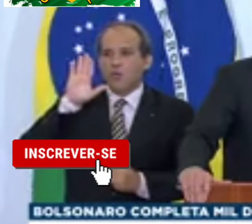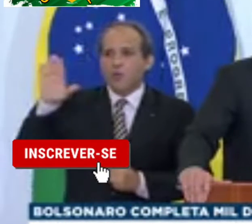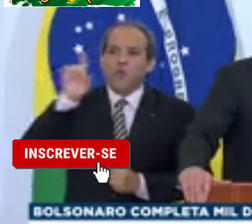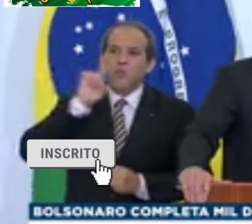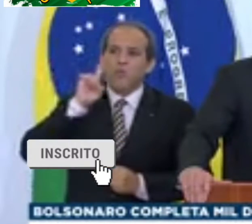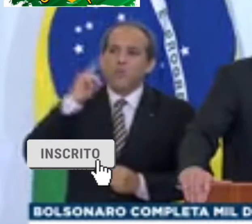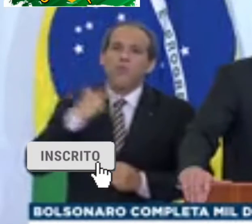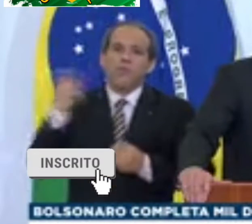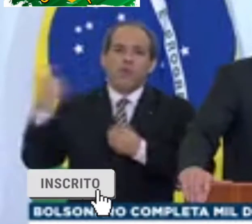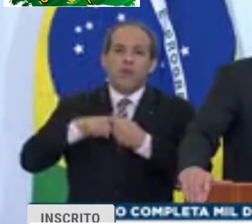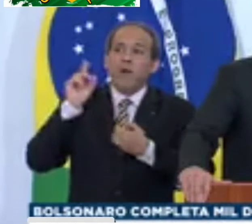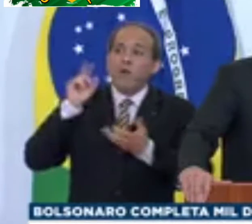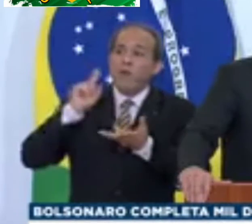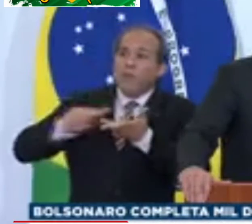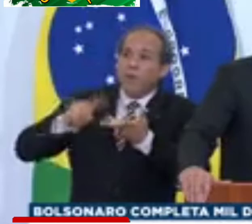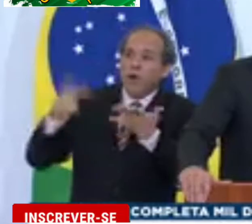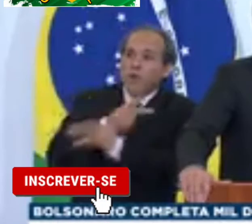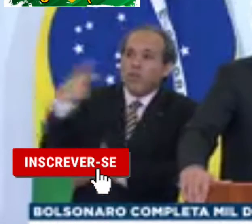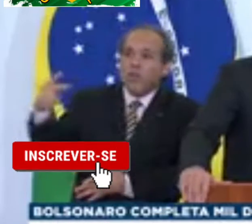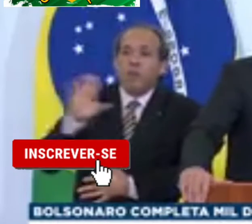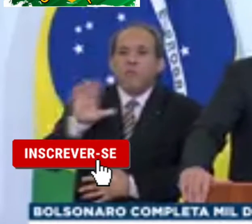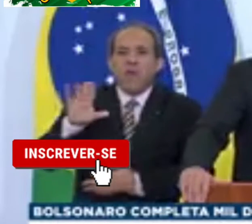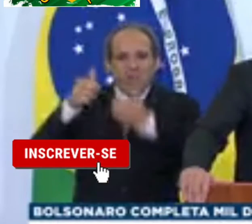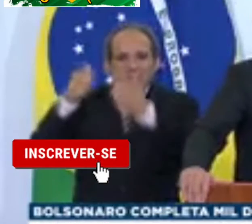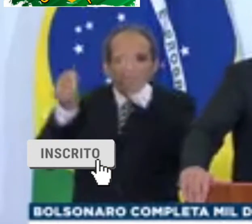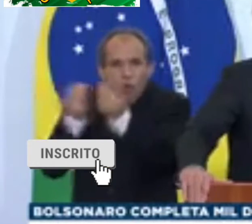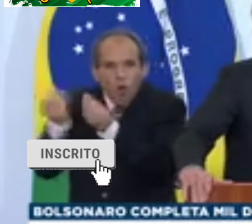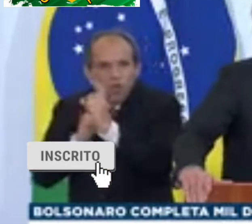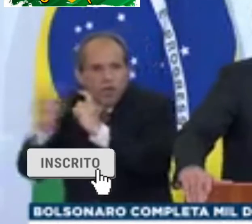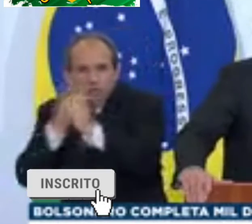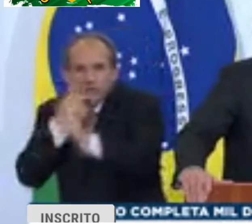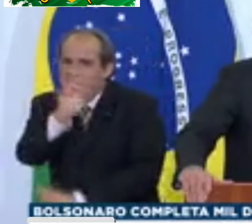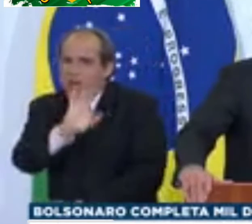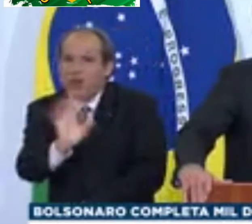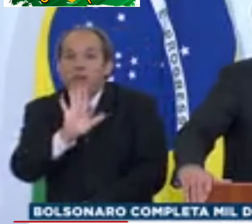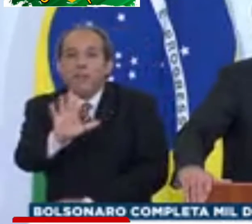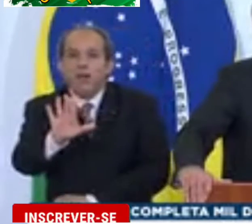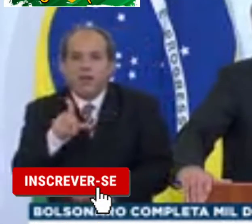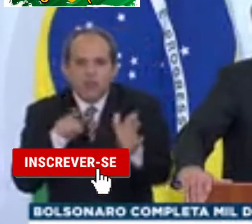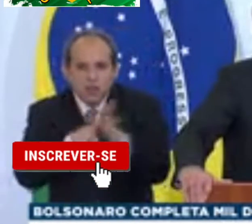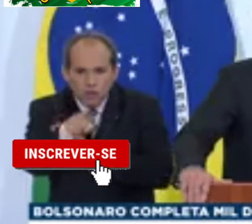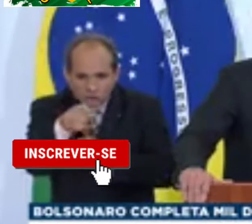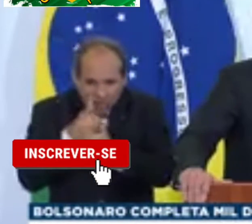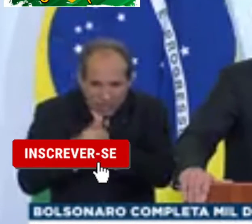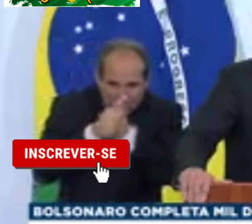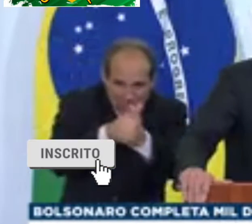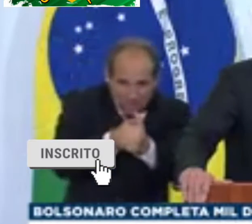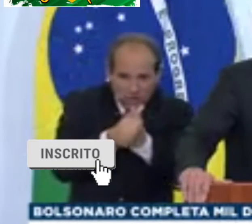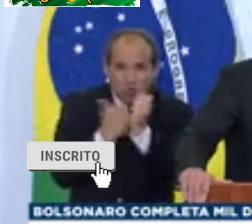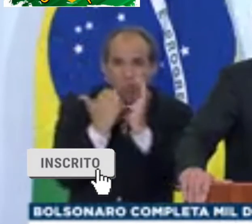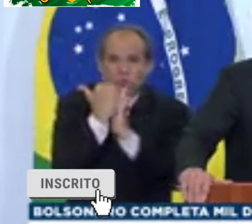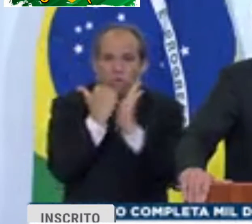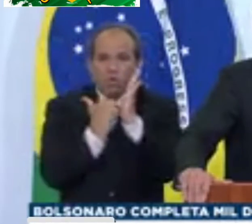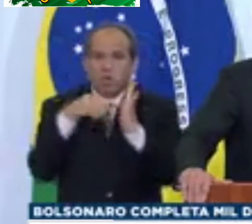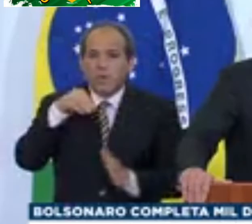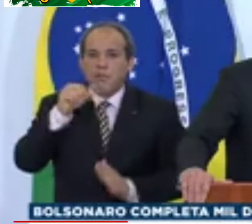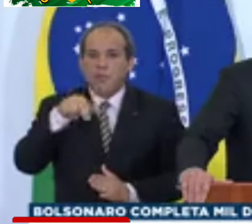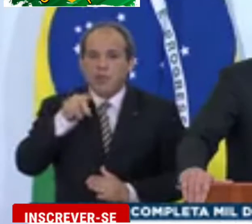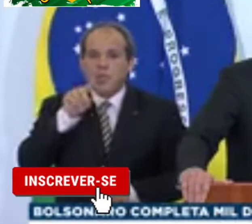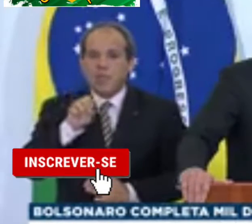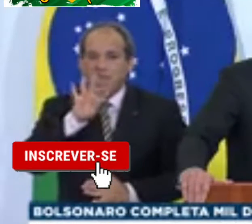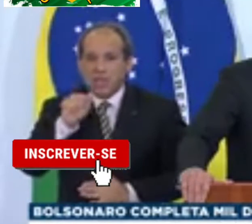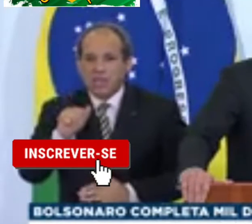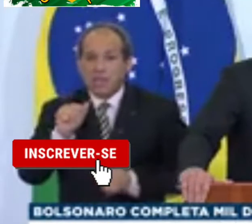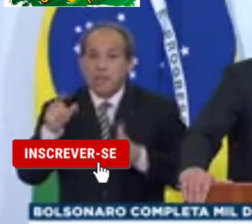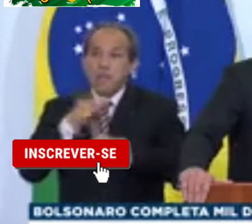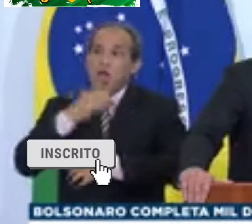ele, mas me dirigi a ele e falei o seguinte: você vai seguir o protocolo do Mandetta, esperar sentir falta